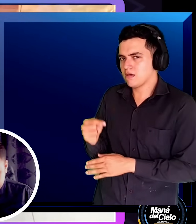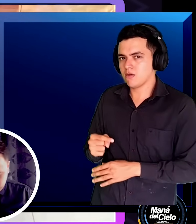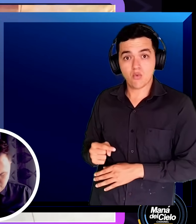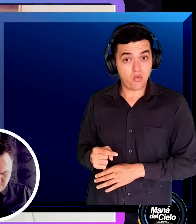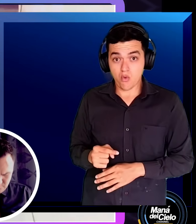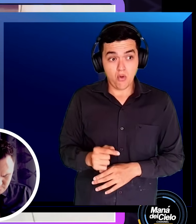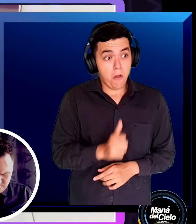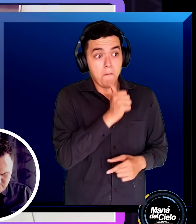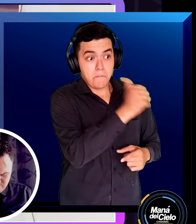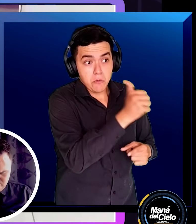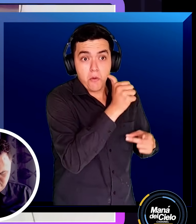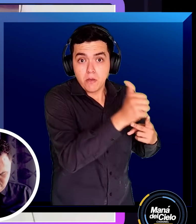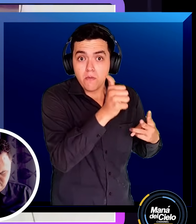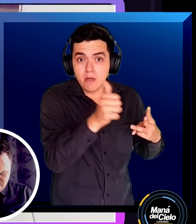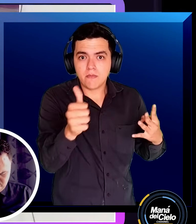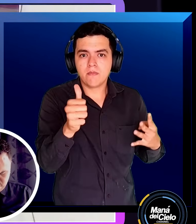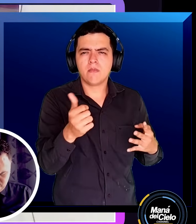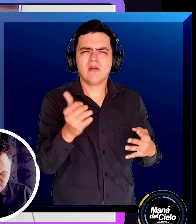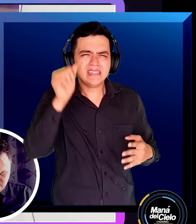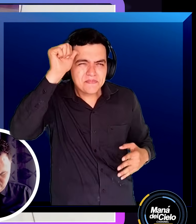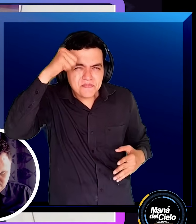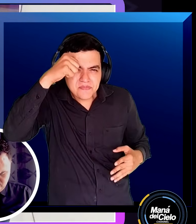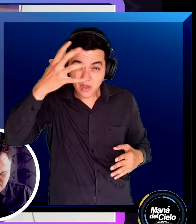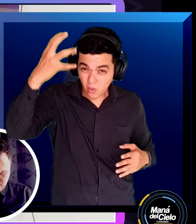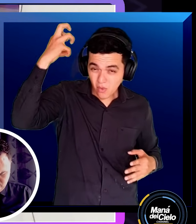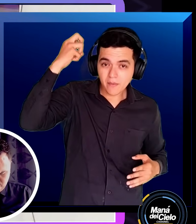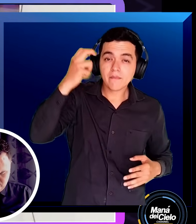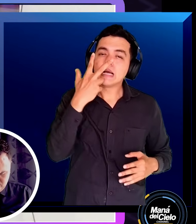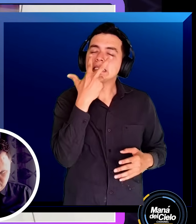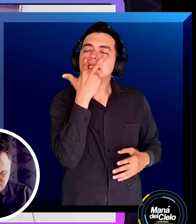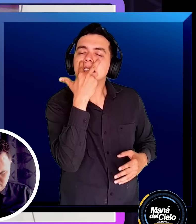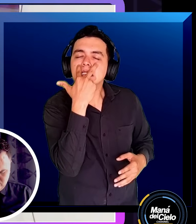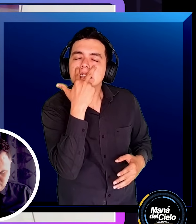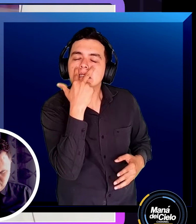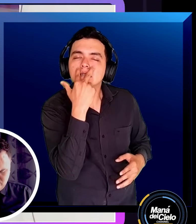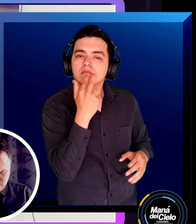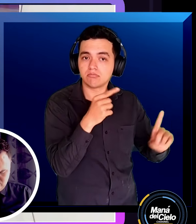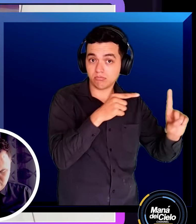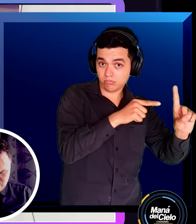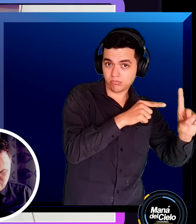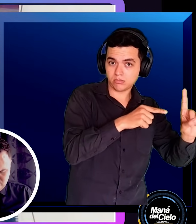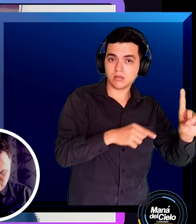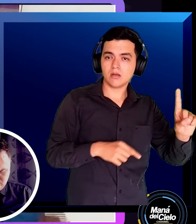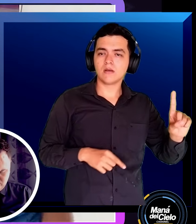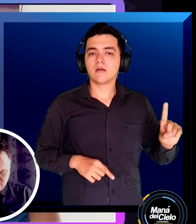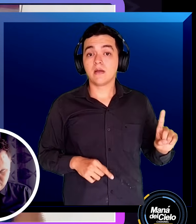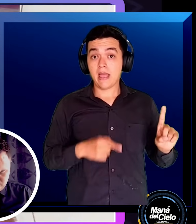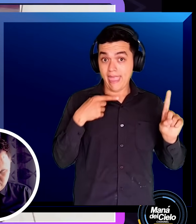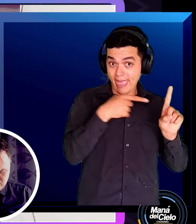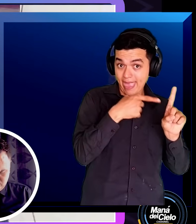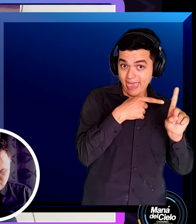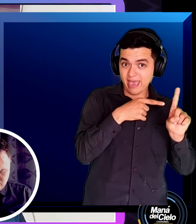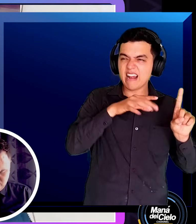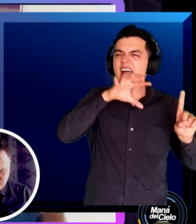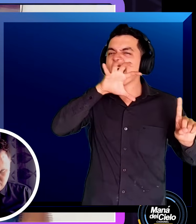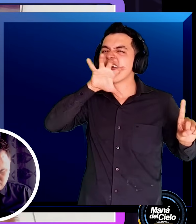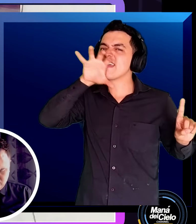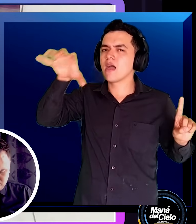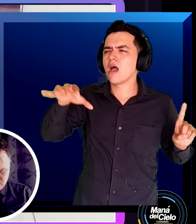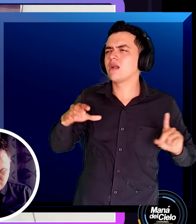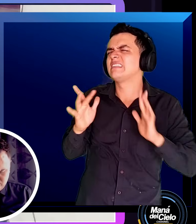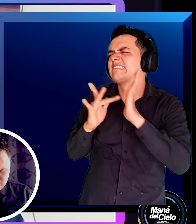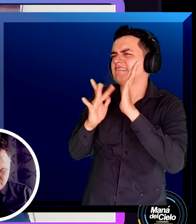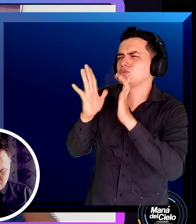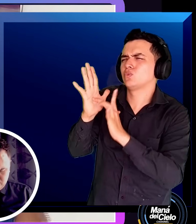hay un ciego. No, él dijo: yo no me puedo acercar, yo no veo, pero sí puedo hablar. Y comenzó a gritar: Señor, Hijo